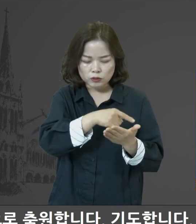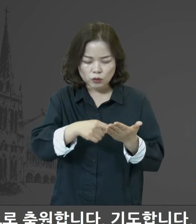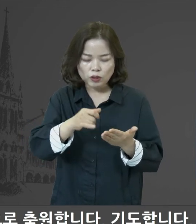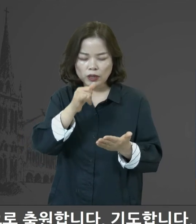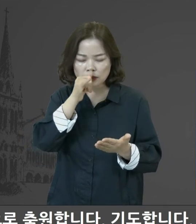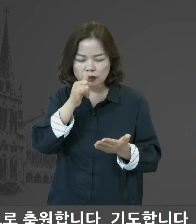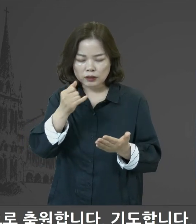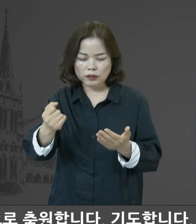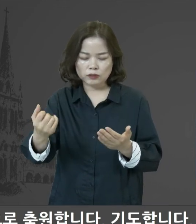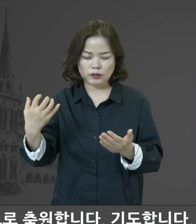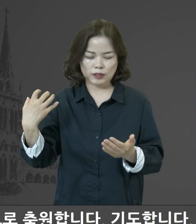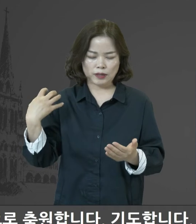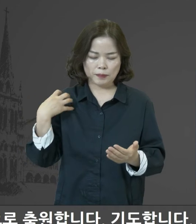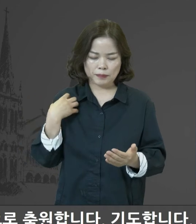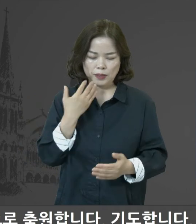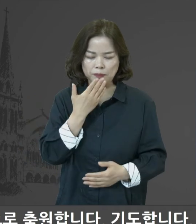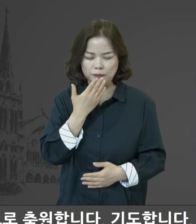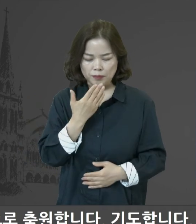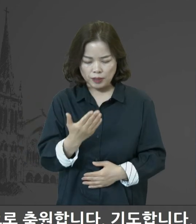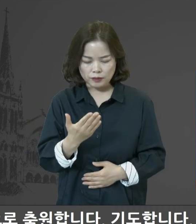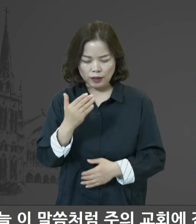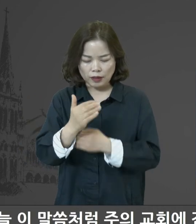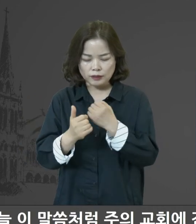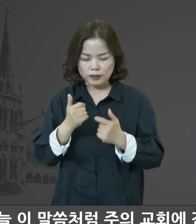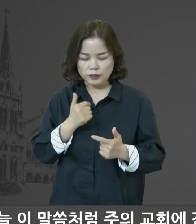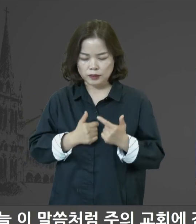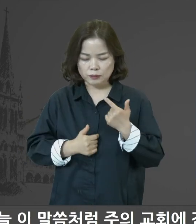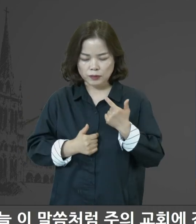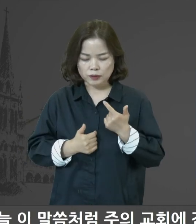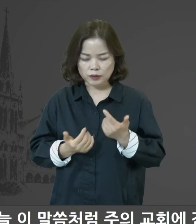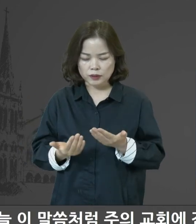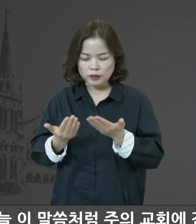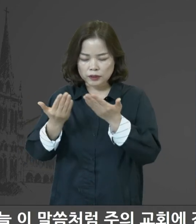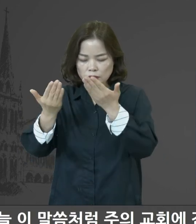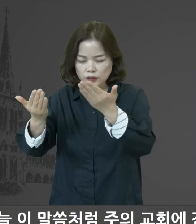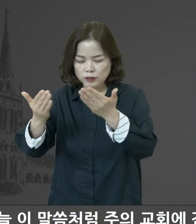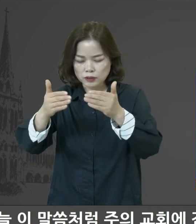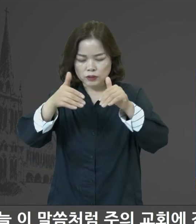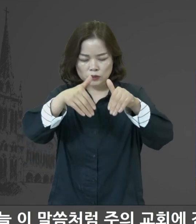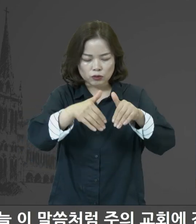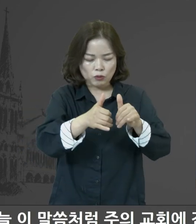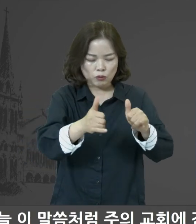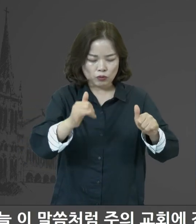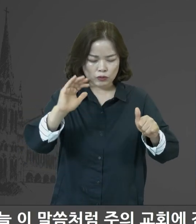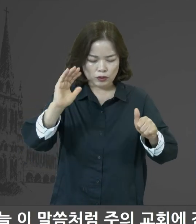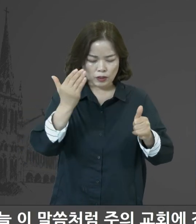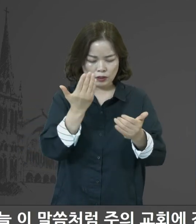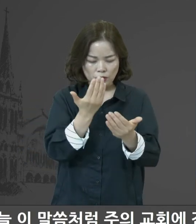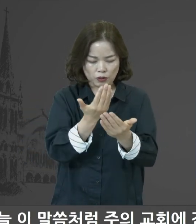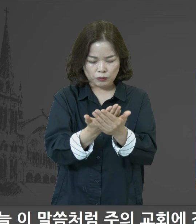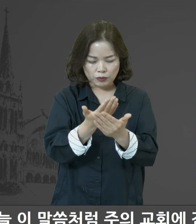감당할 수 있는 하나님 기뻐 쓰시는 종들이 되게